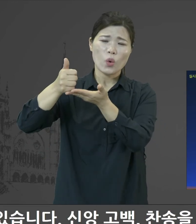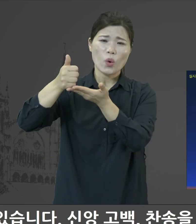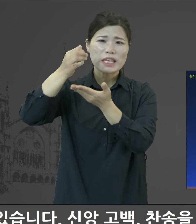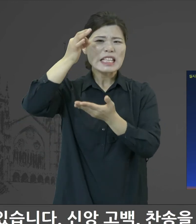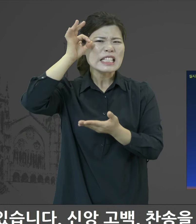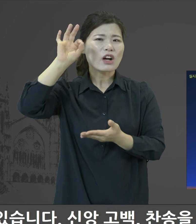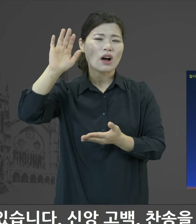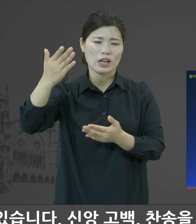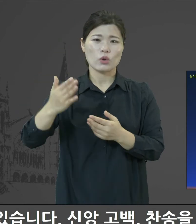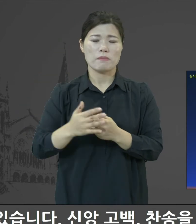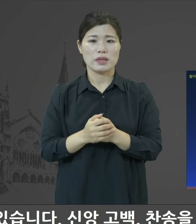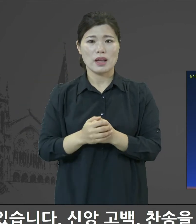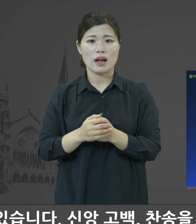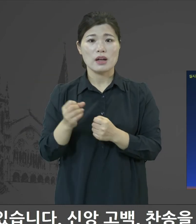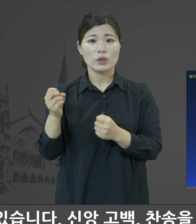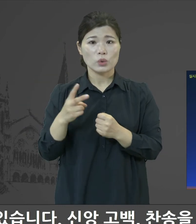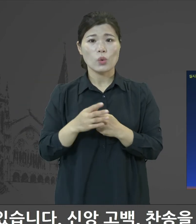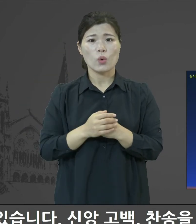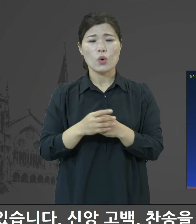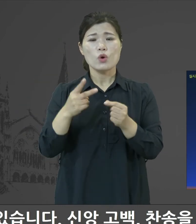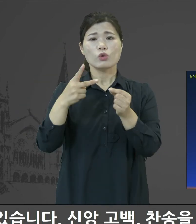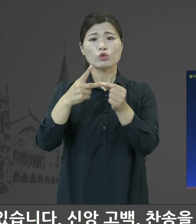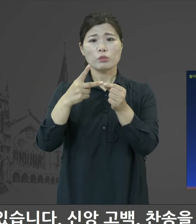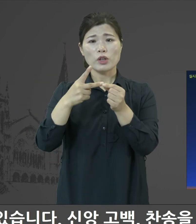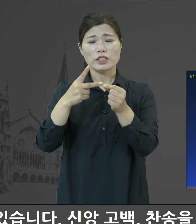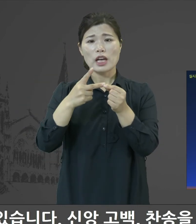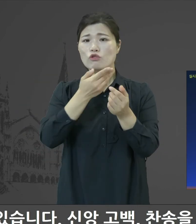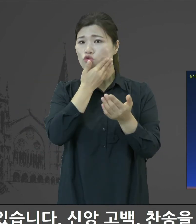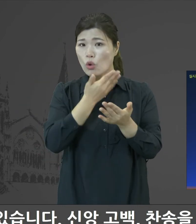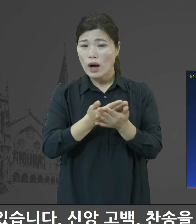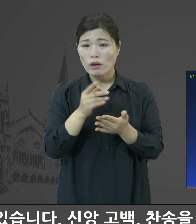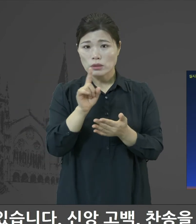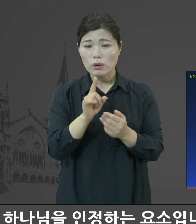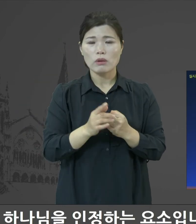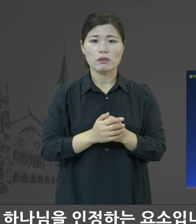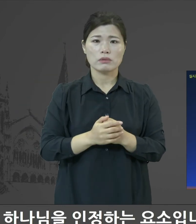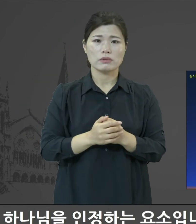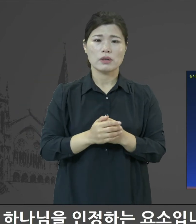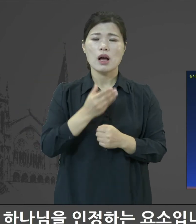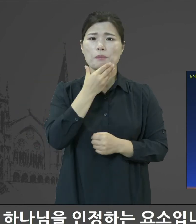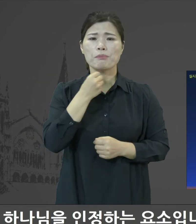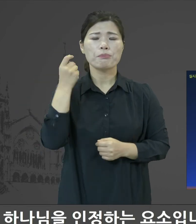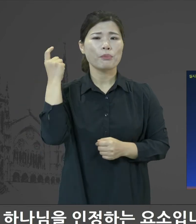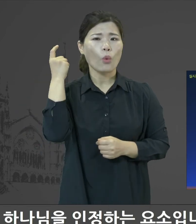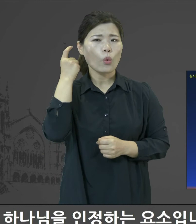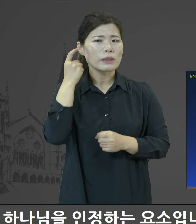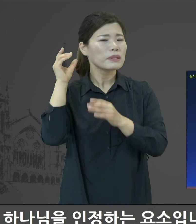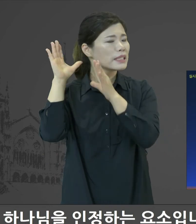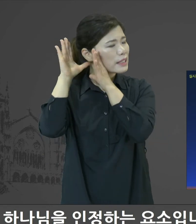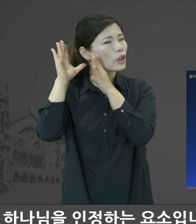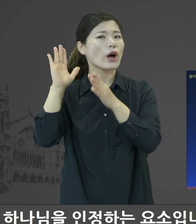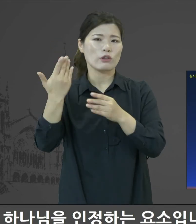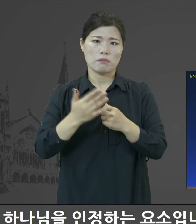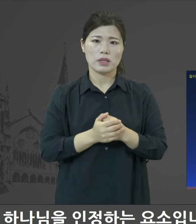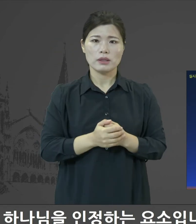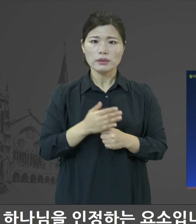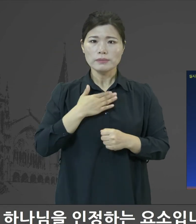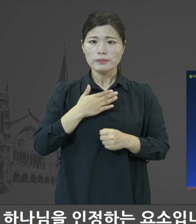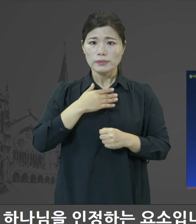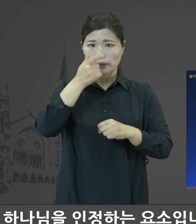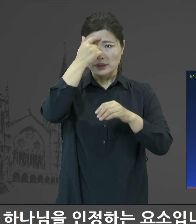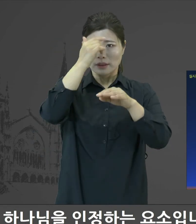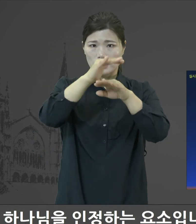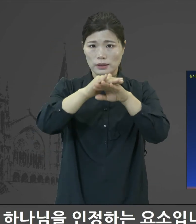요소죠. 또 예배의 두 번째 중요한 요소는 뭐냐면 복음을 듣는 겁니다. 내가 예배에